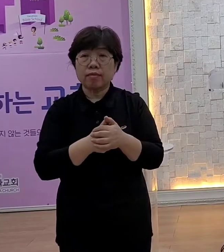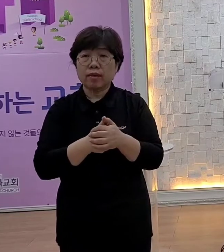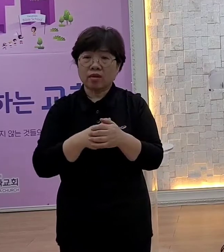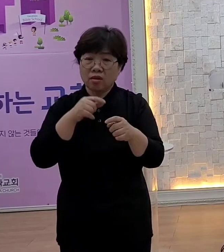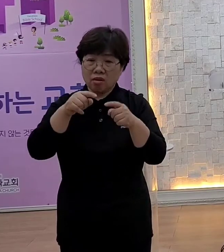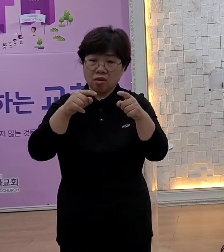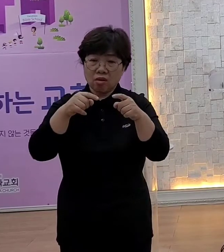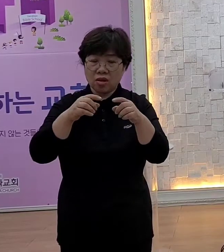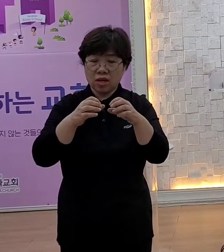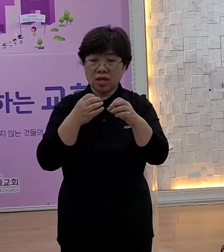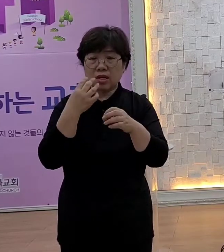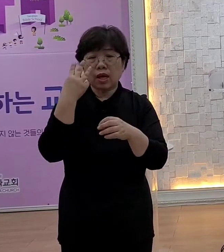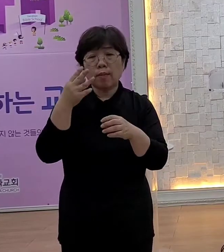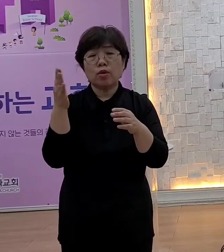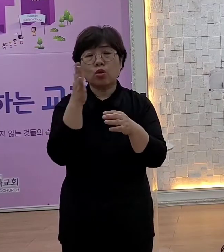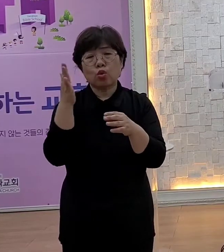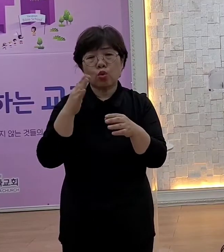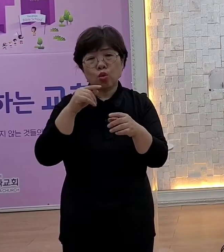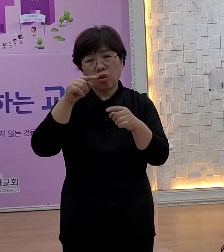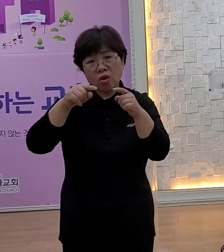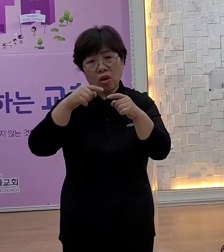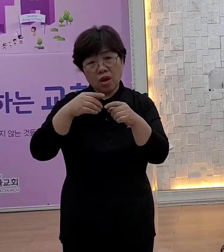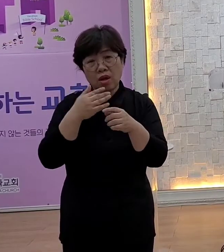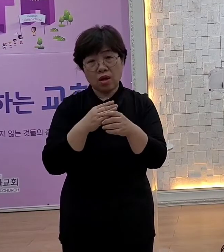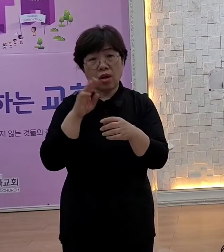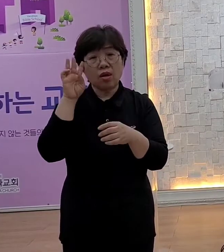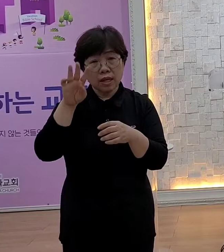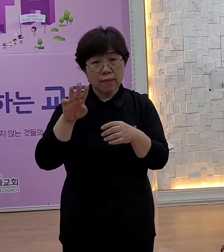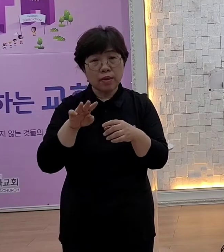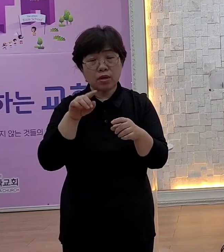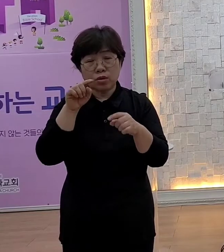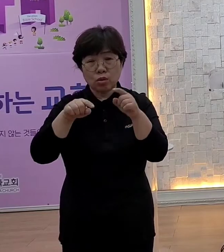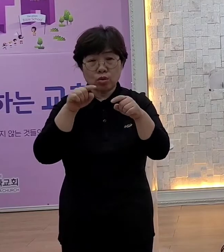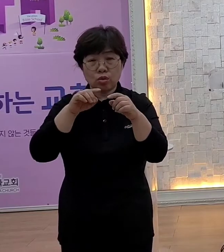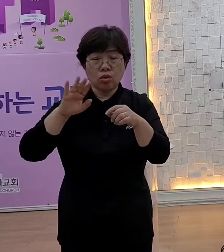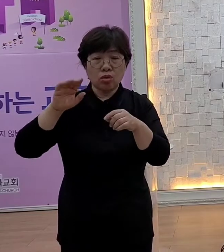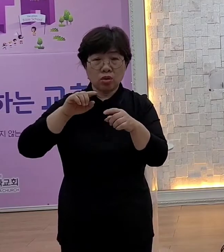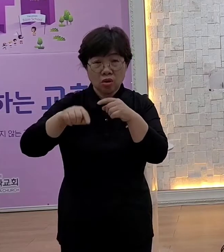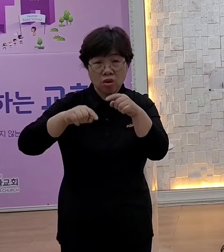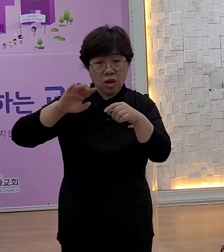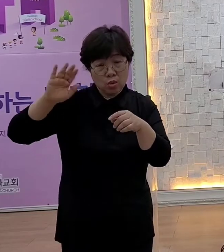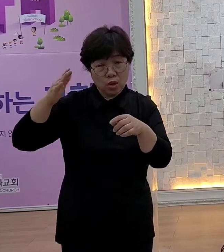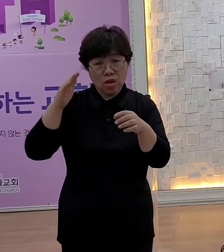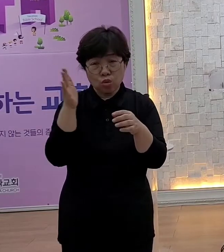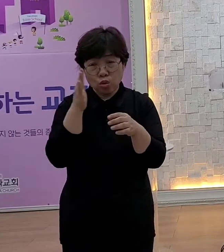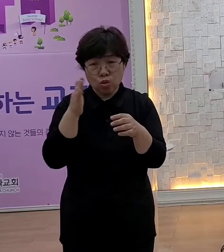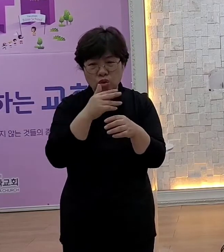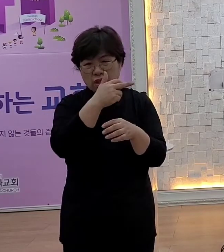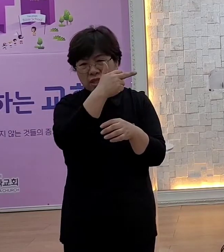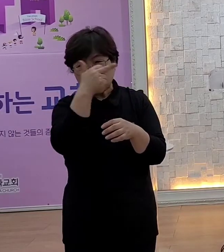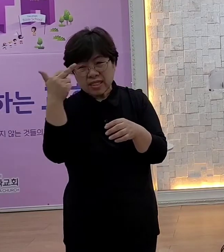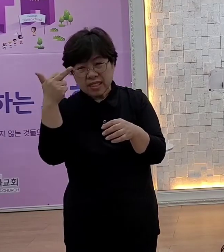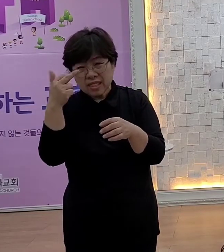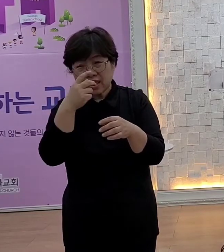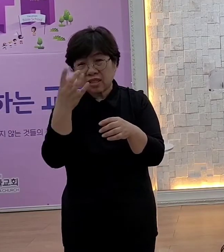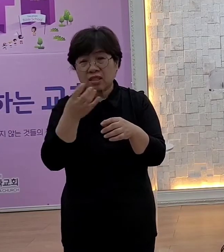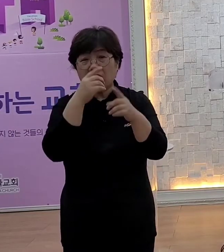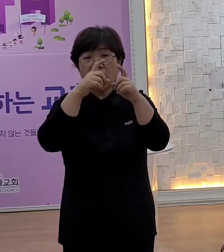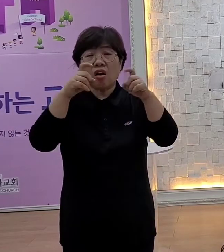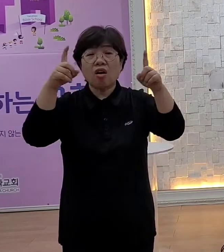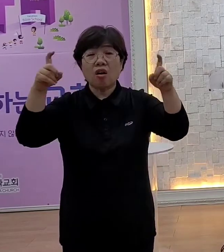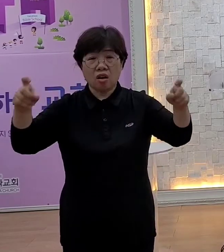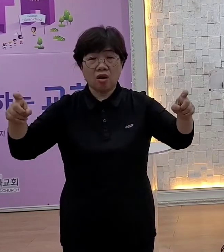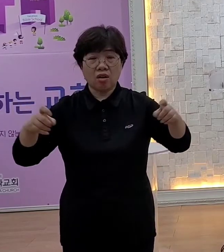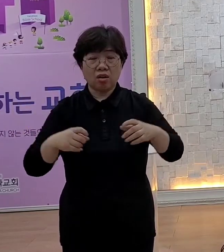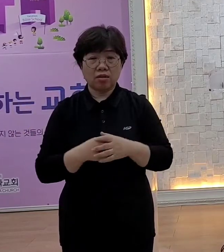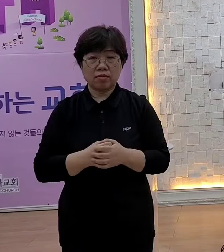만큼 하나님 앞에 큰 성읍이다. 여기서 중요한 말이 뭐예요? 하나님 앞에 큰 성읍이다 말이죠.